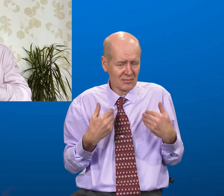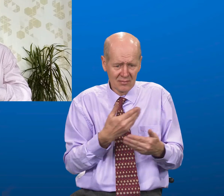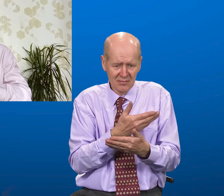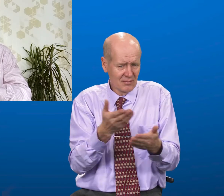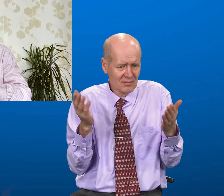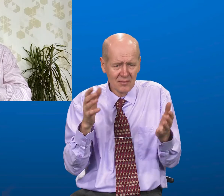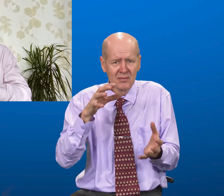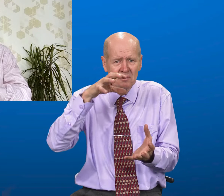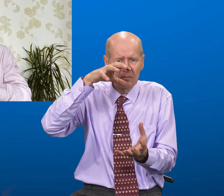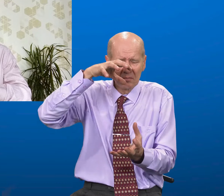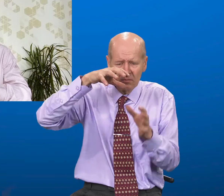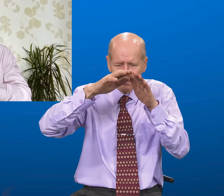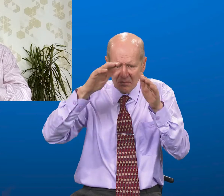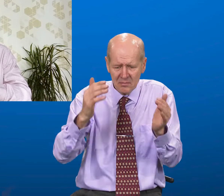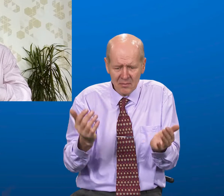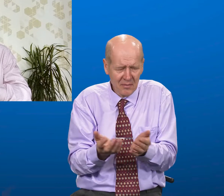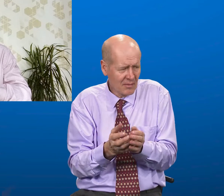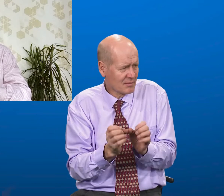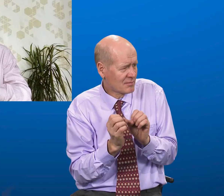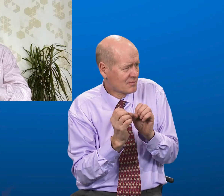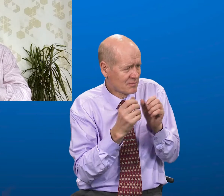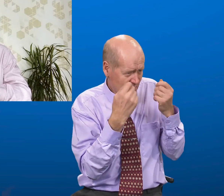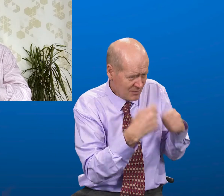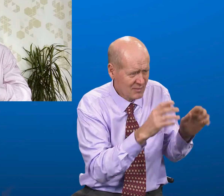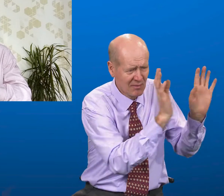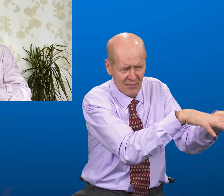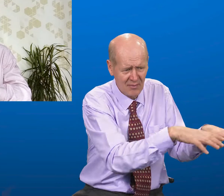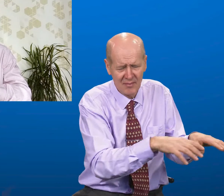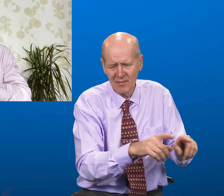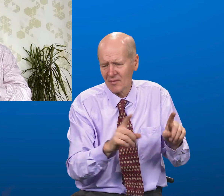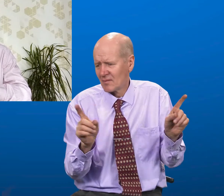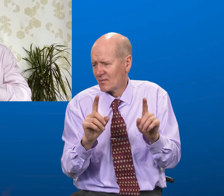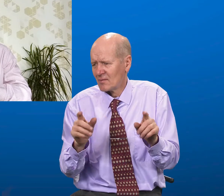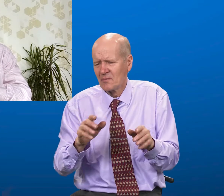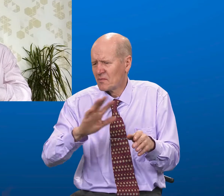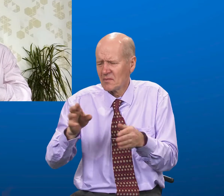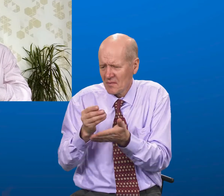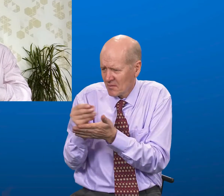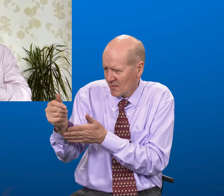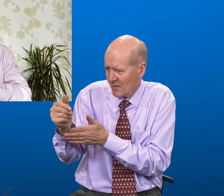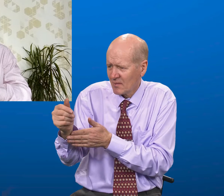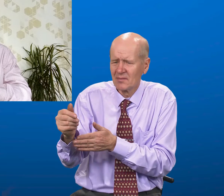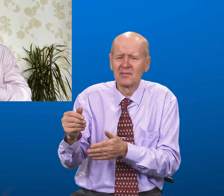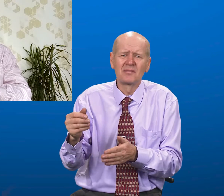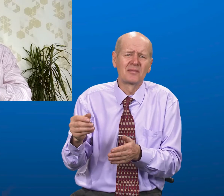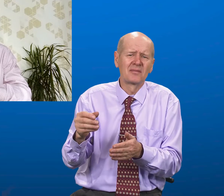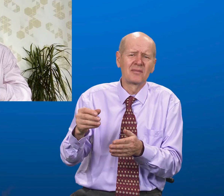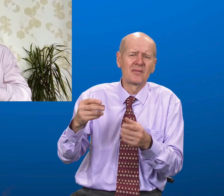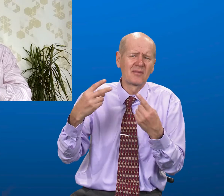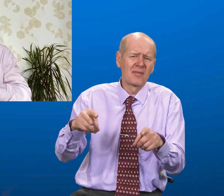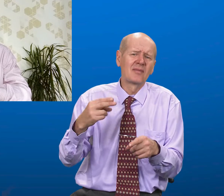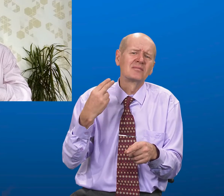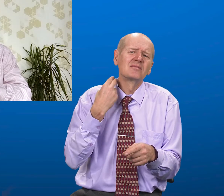сдавать 3-литровые, 2-литровые, литровые банки для того, чтобы купить еды. Мы не платили за